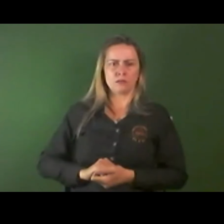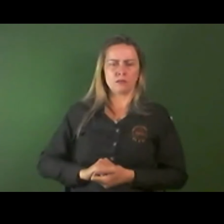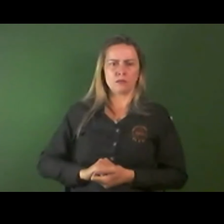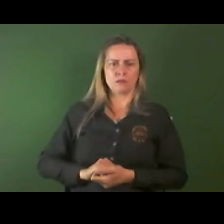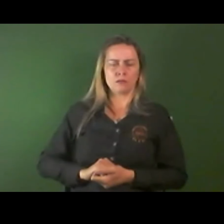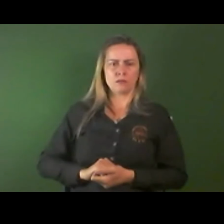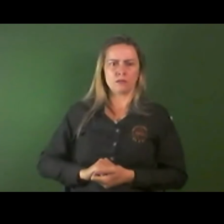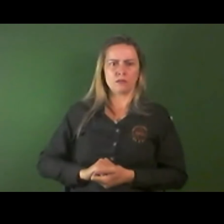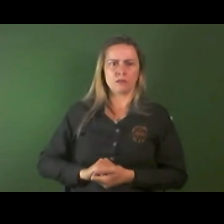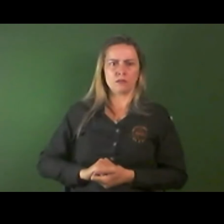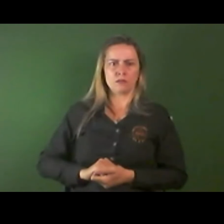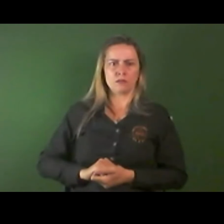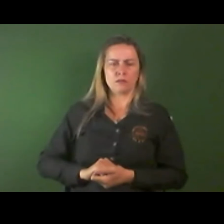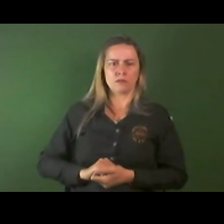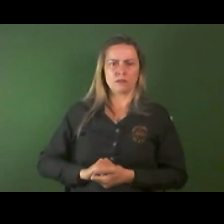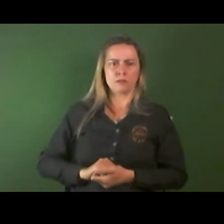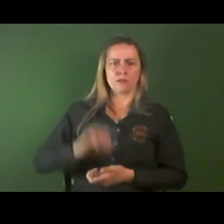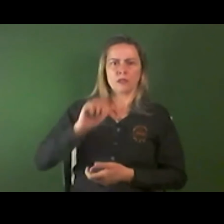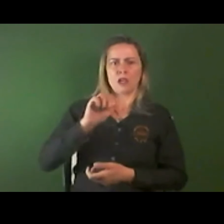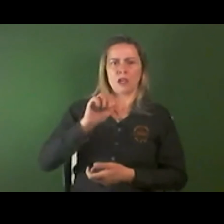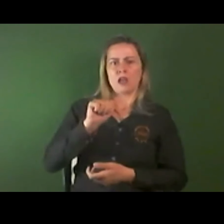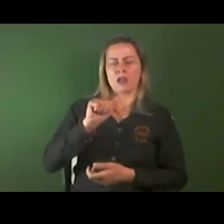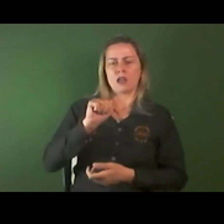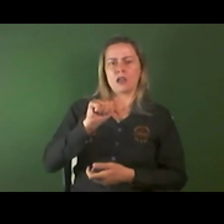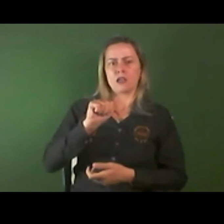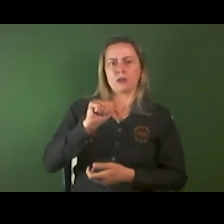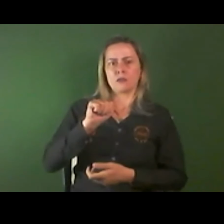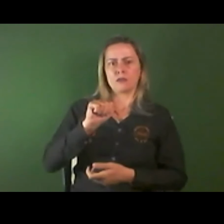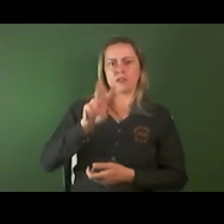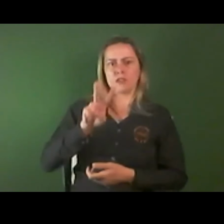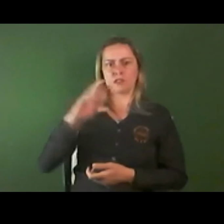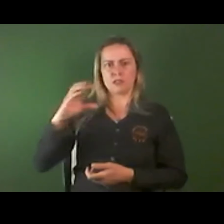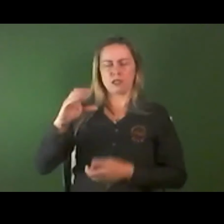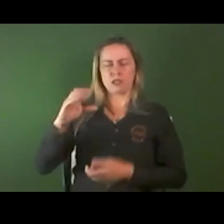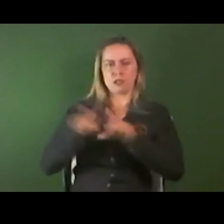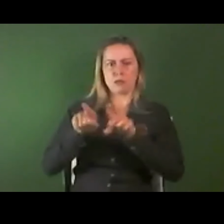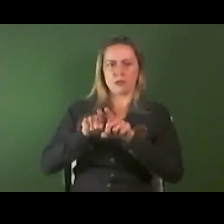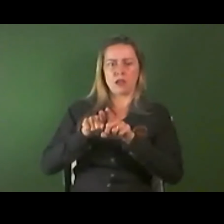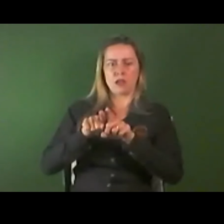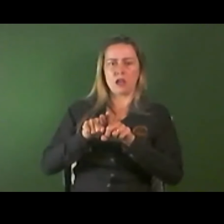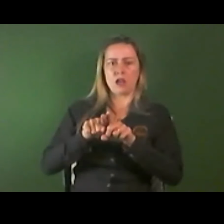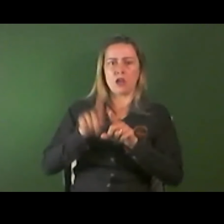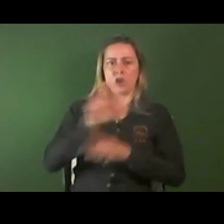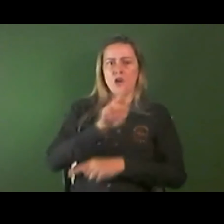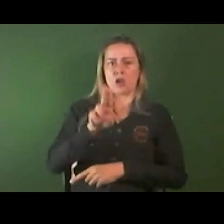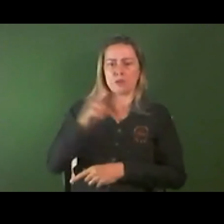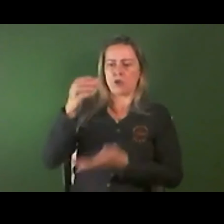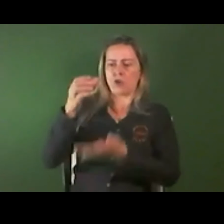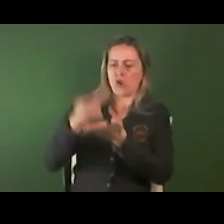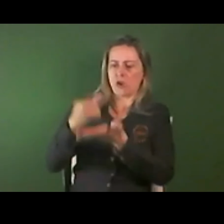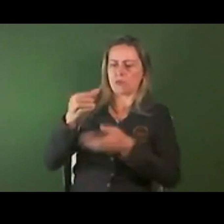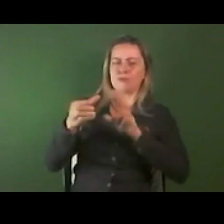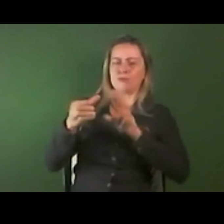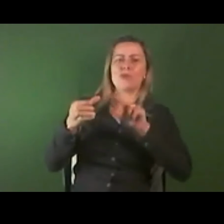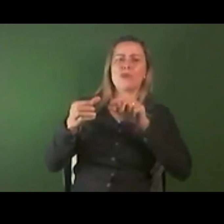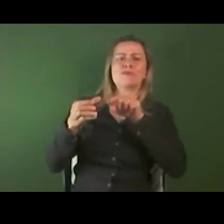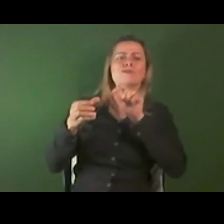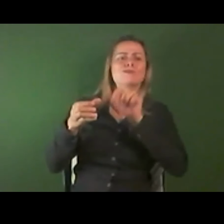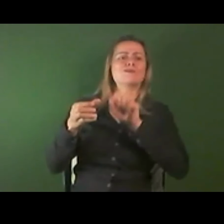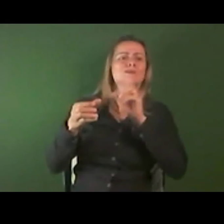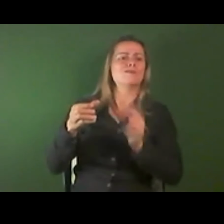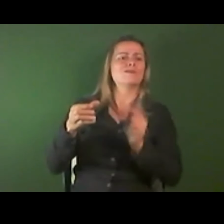com afasia, que é uma incapacidade de dar nome para as coisas. Você sabe o que é um copo, mas você não sabe qual é o nome